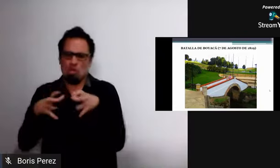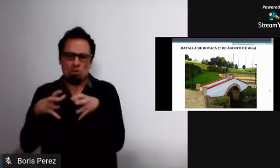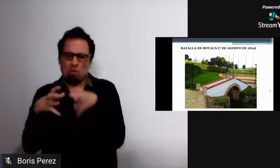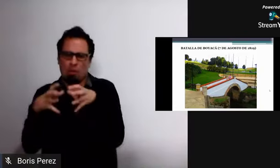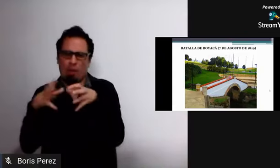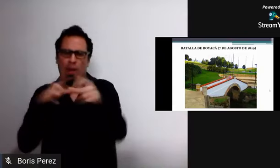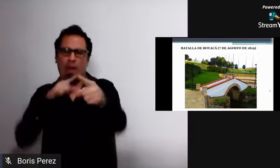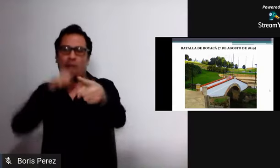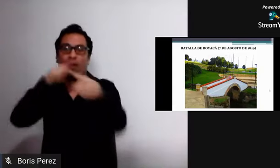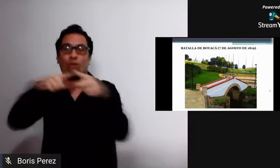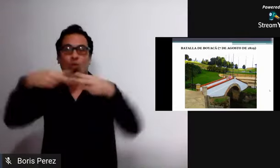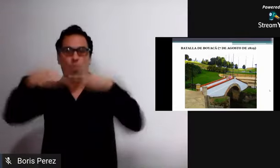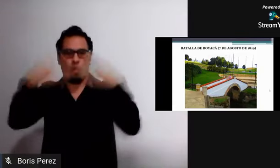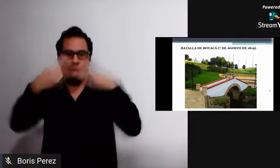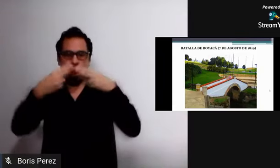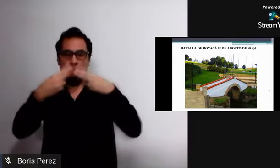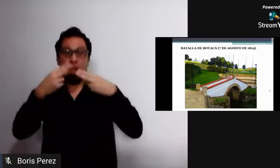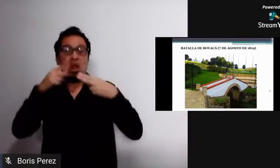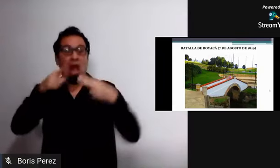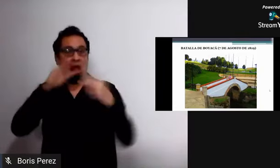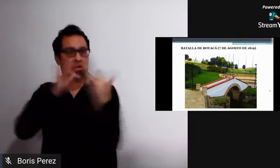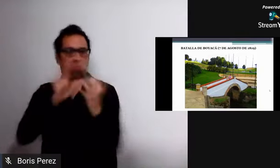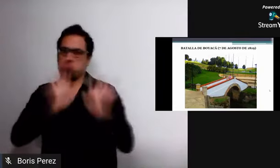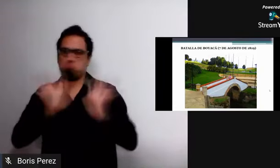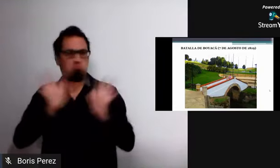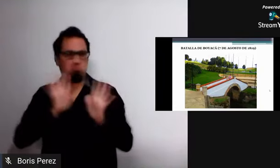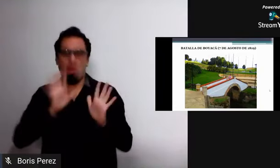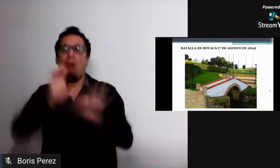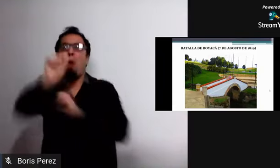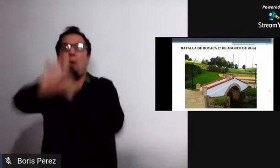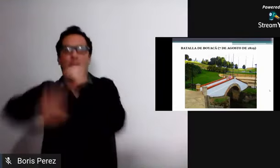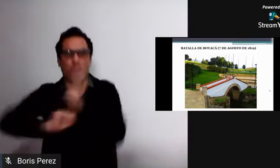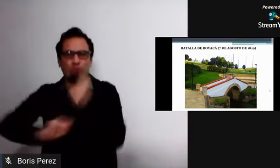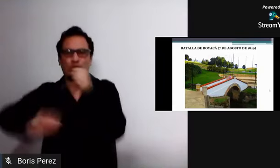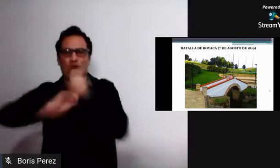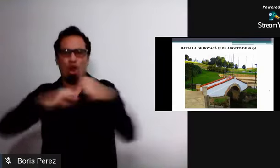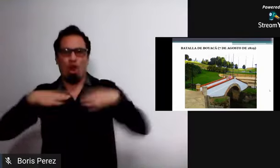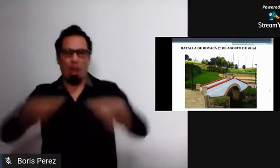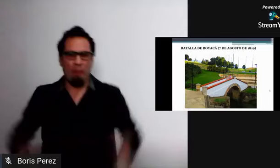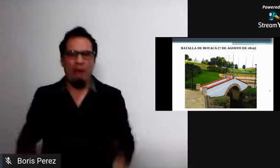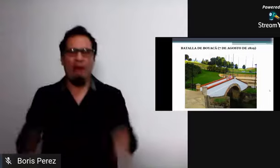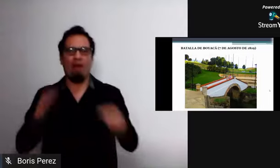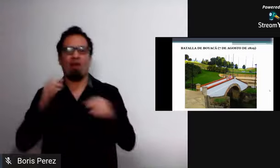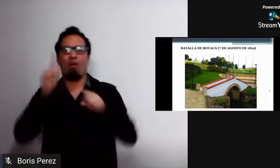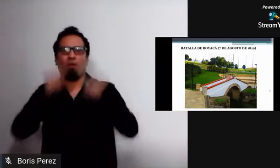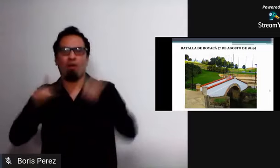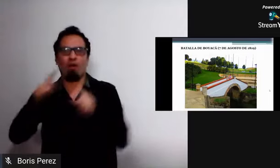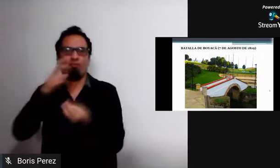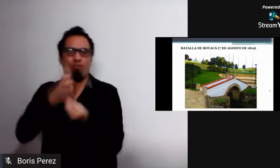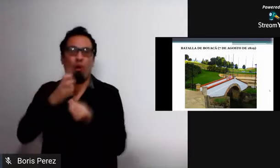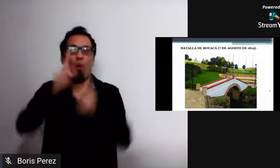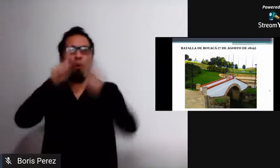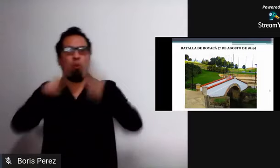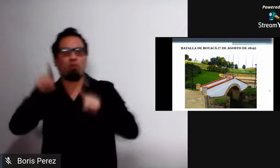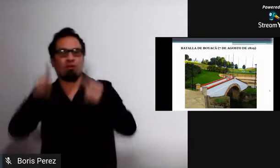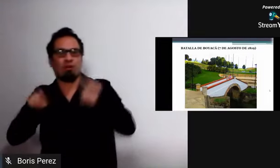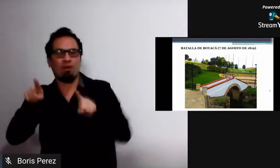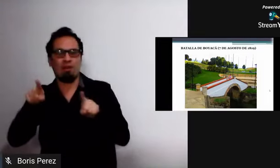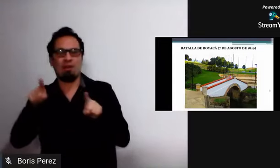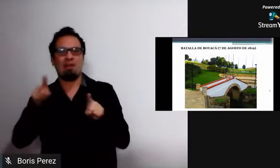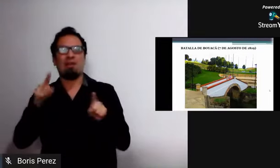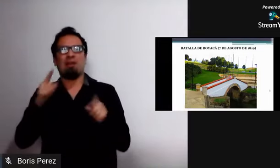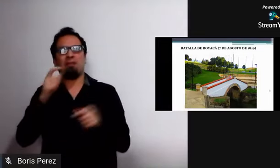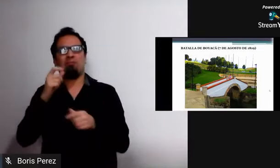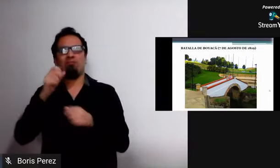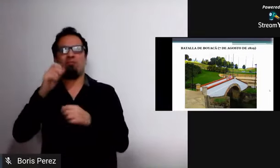Boyacá. Ya acompañado Francisco de Paula Santander del ejército de Simón Bolívar, empiezan a contar con